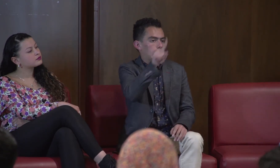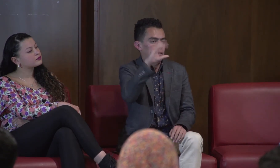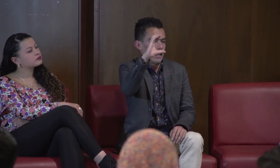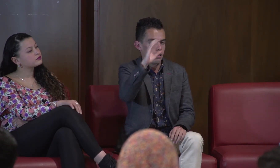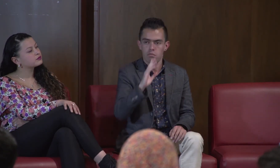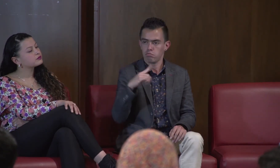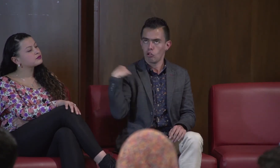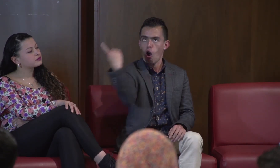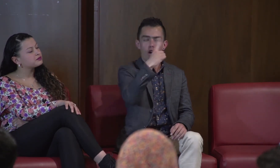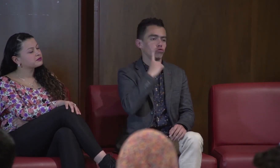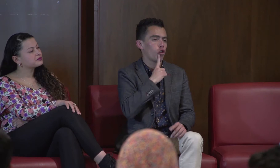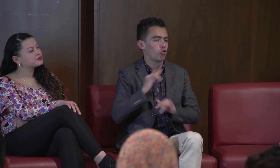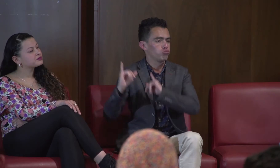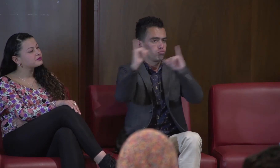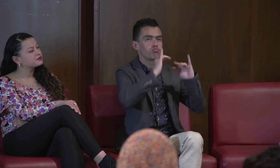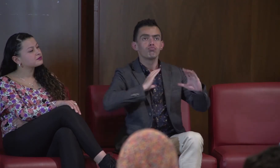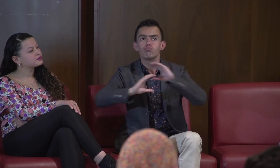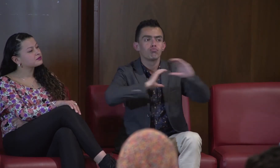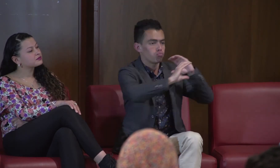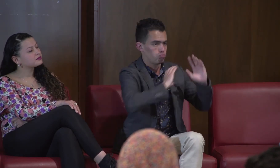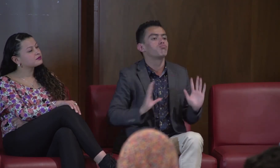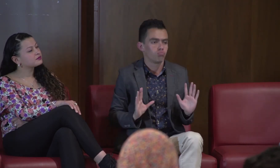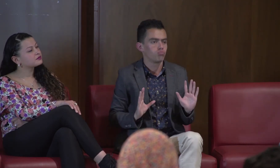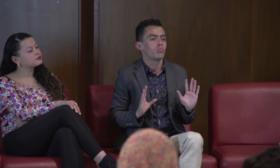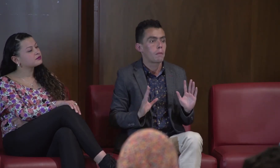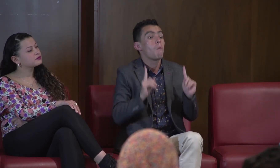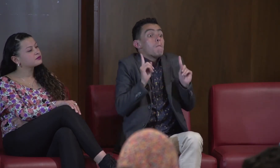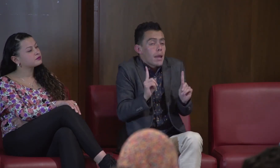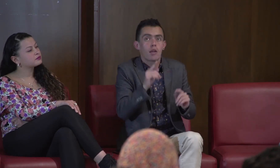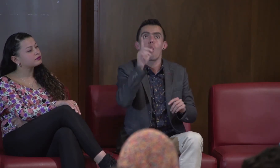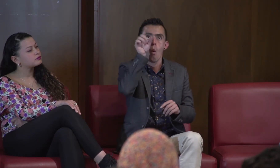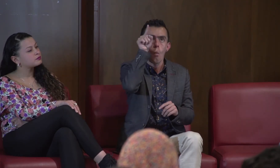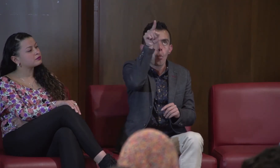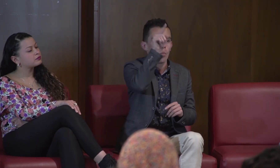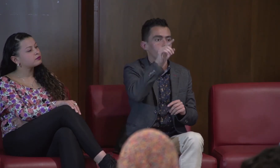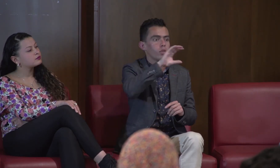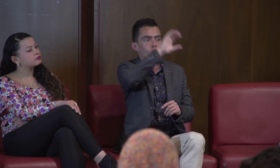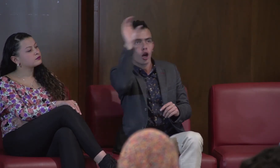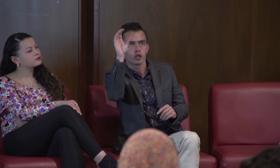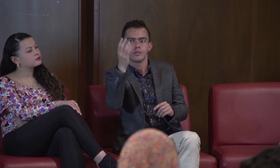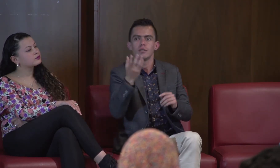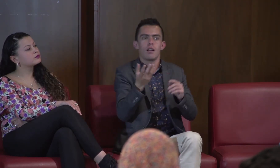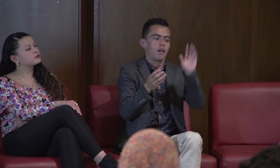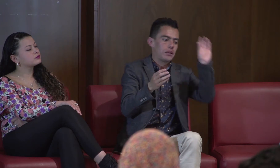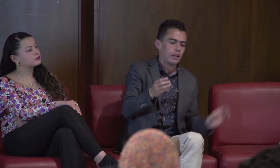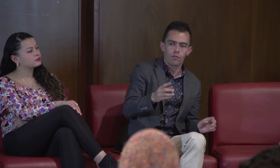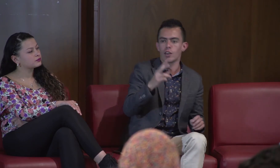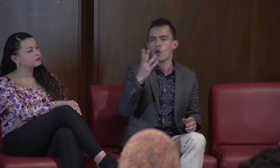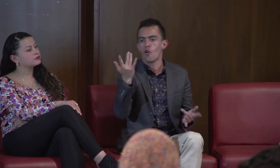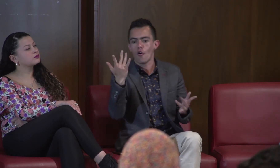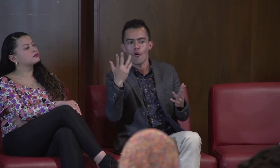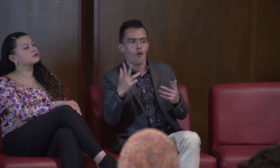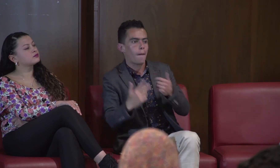Colombia sabemos que se utiliza la lengua de señas colombiana como lengua oficial para comunicarnos entre comunidades sordas, pero